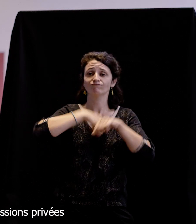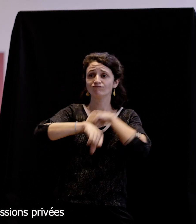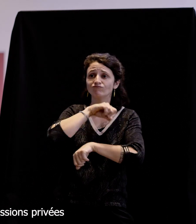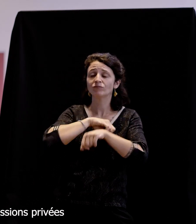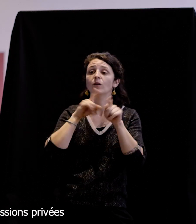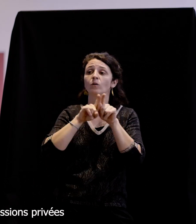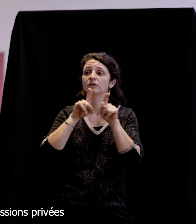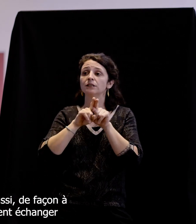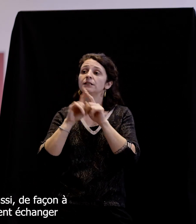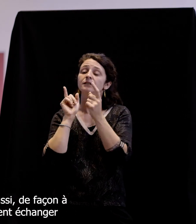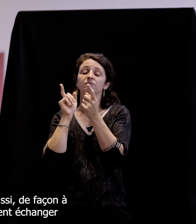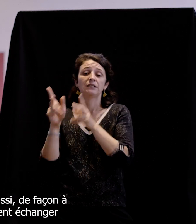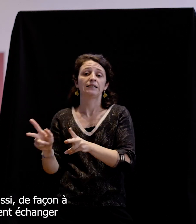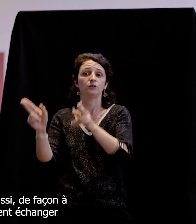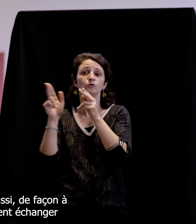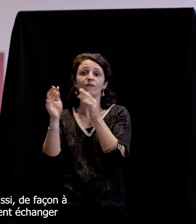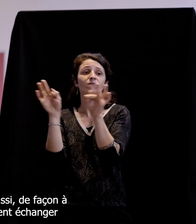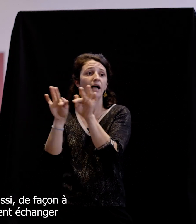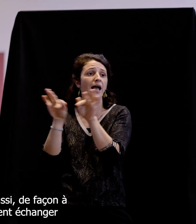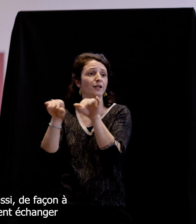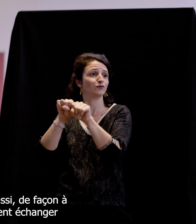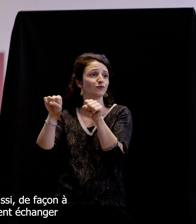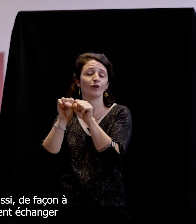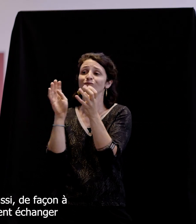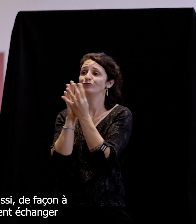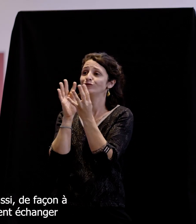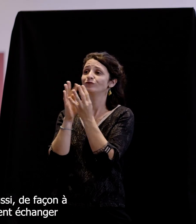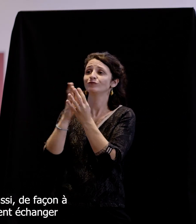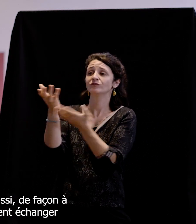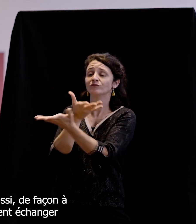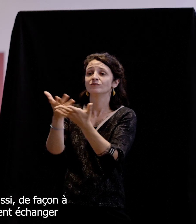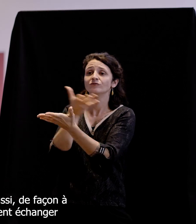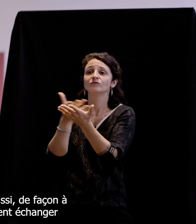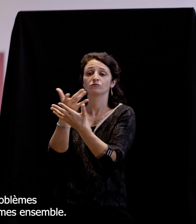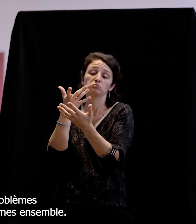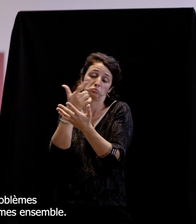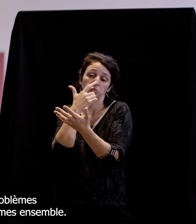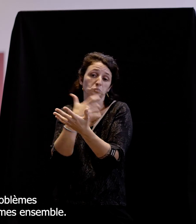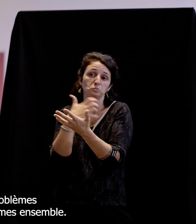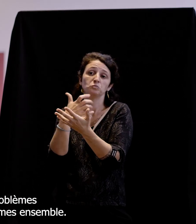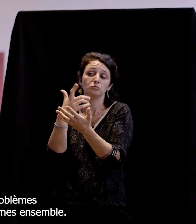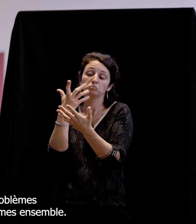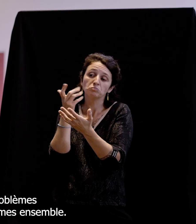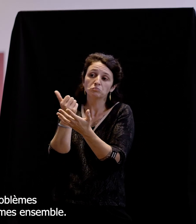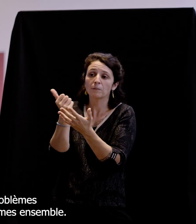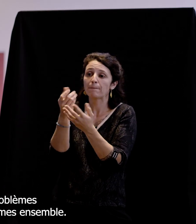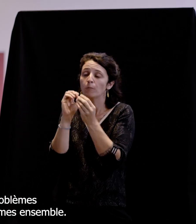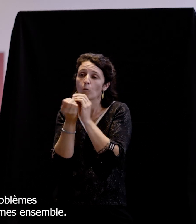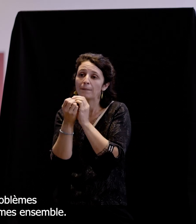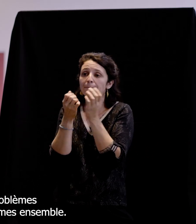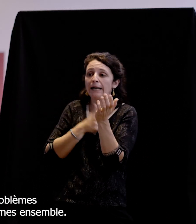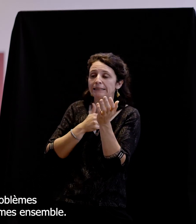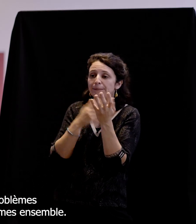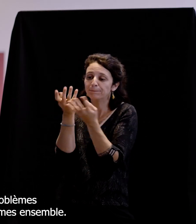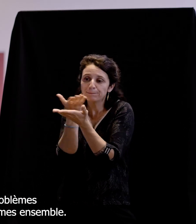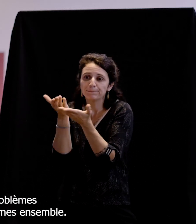des sessions privées aussi frères et sœurs, de façon à ce qu'ils puissent échanger sur leurs problèmes plus ou moins intimes